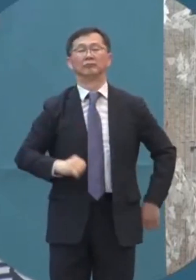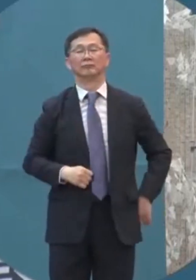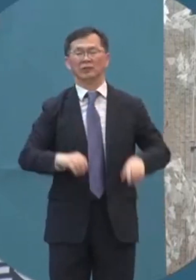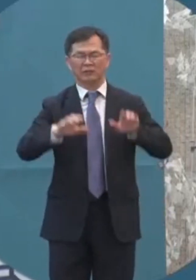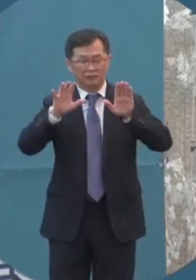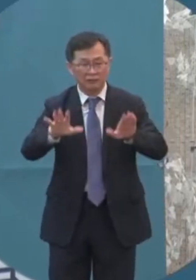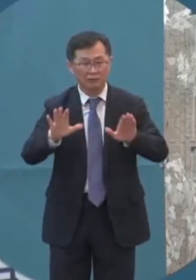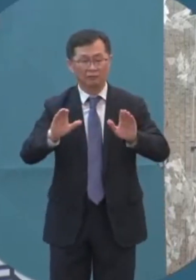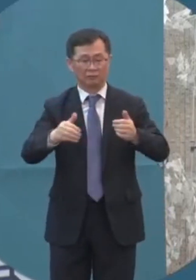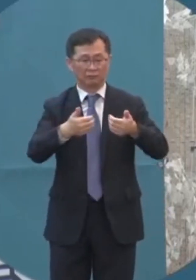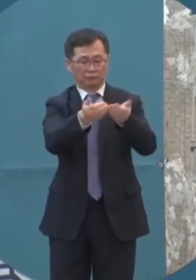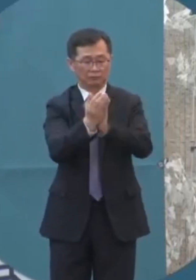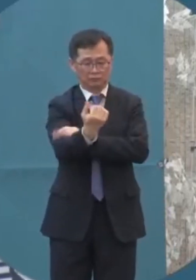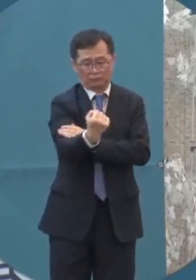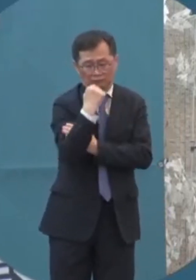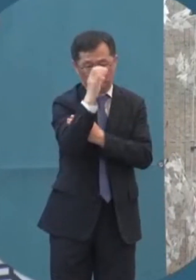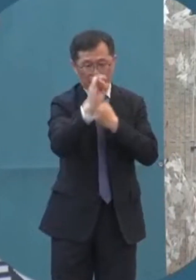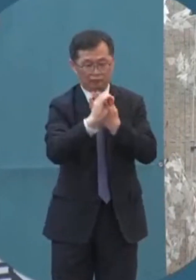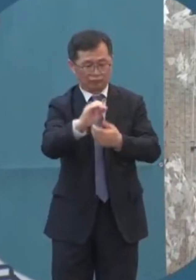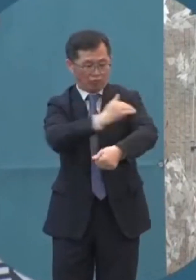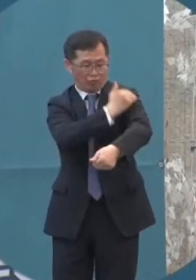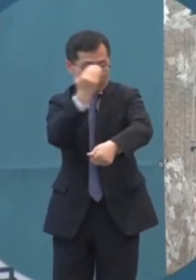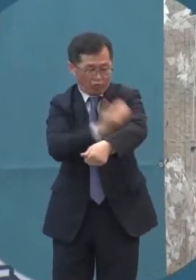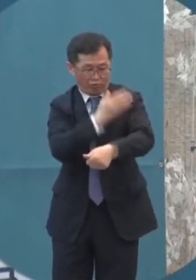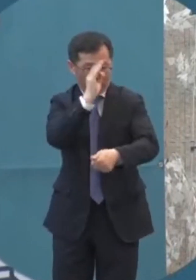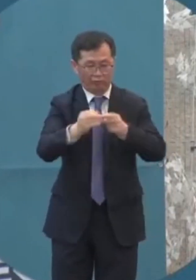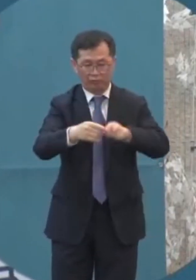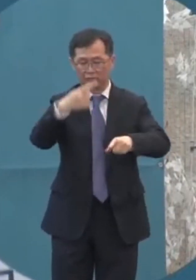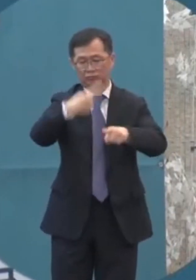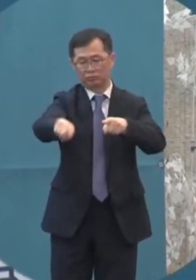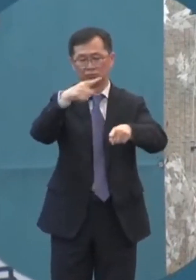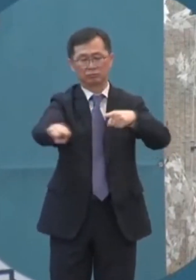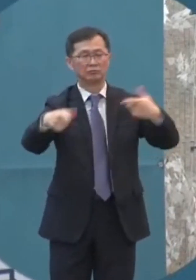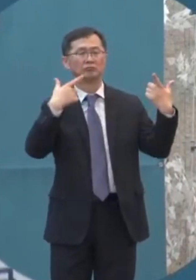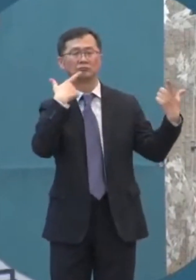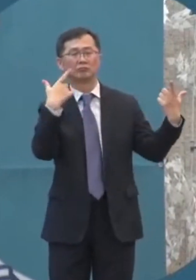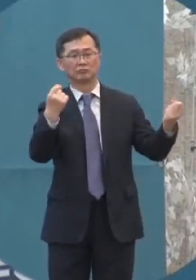그런 세력에게 권력은 흉기입니다.